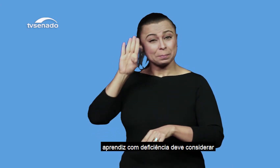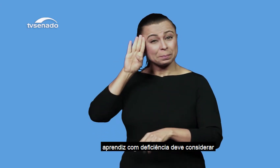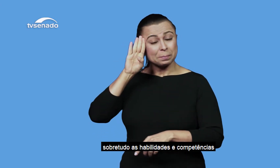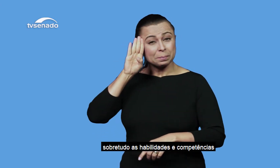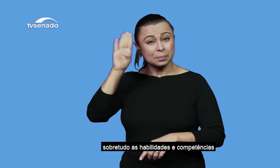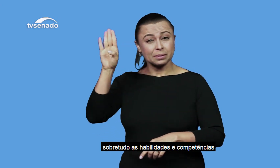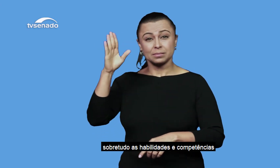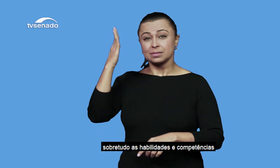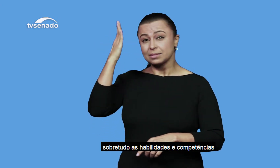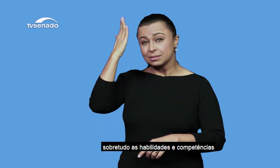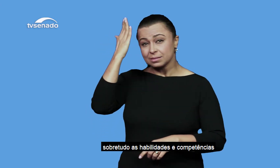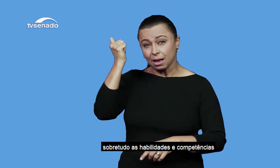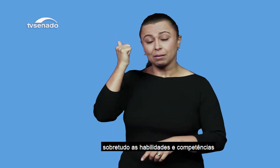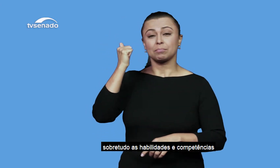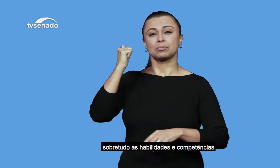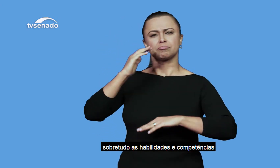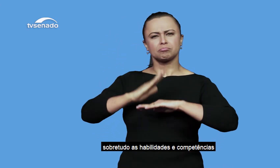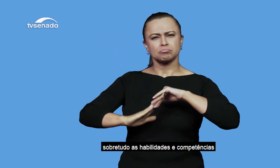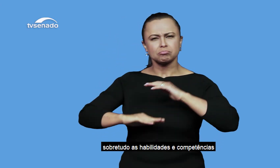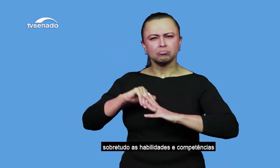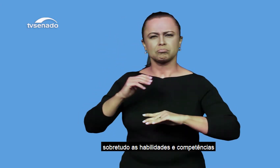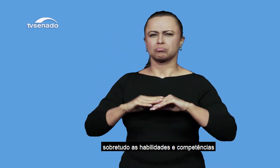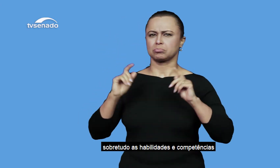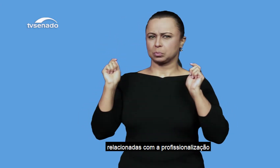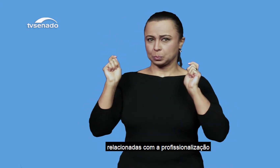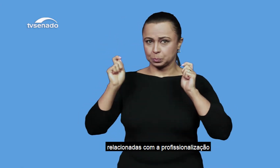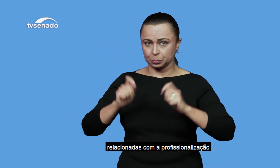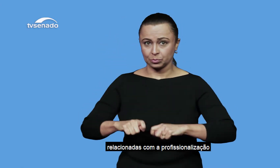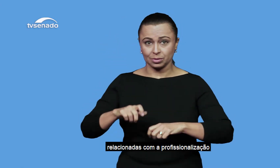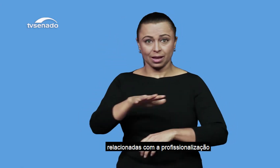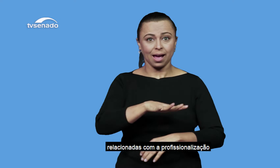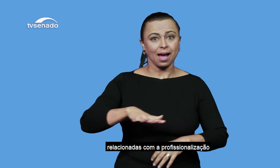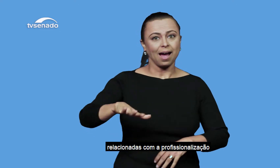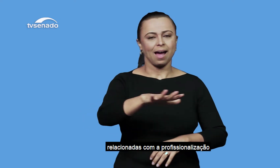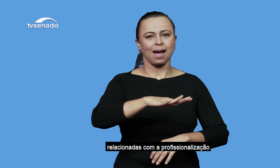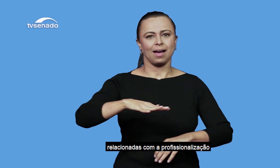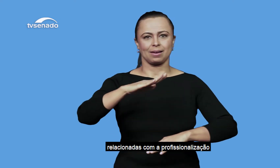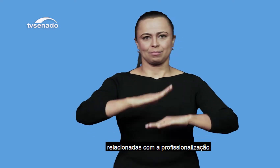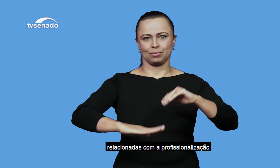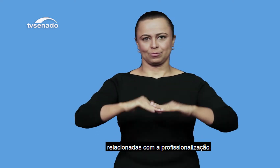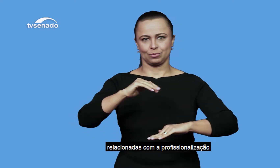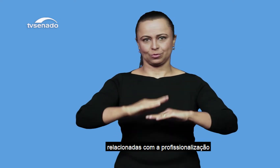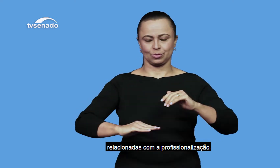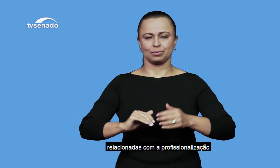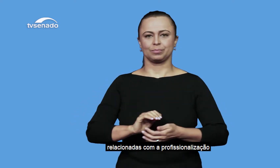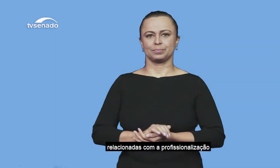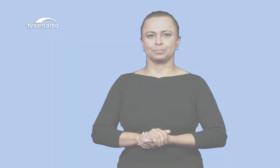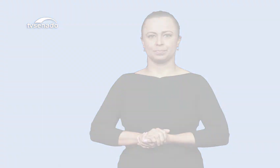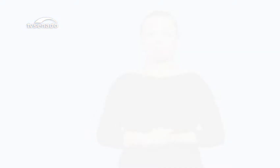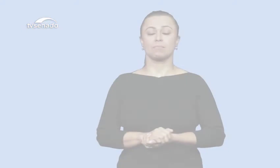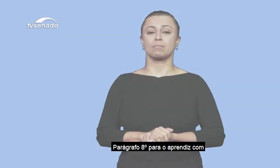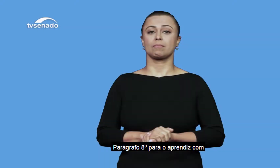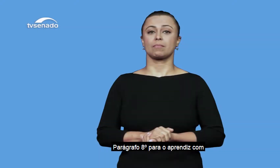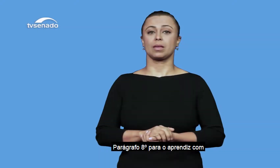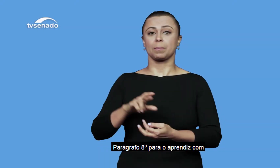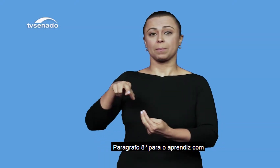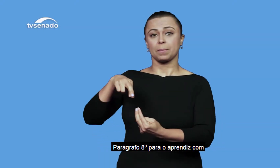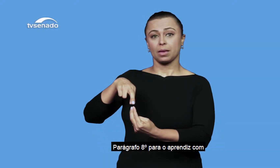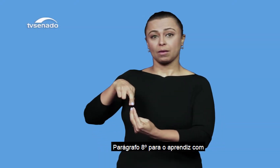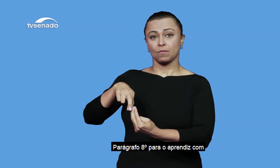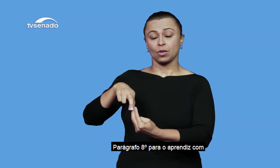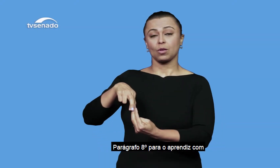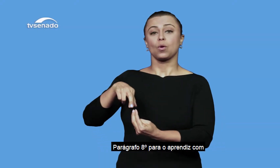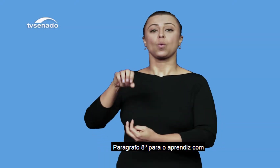considerar sobretudo as habilidades e competências relacionadas com a profissionalização parágrafo